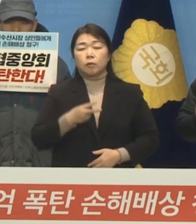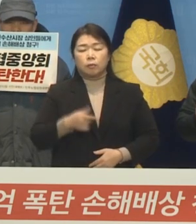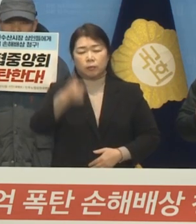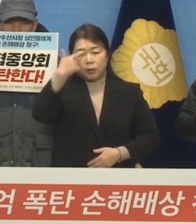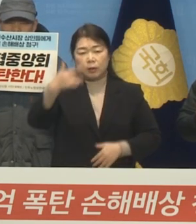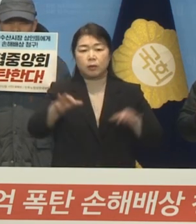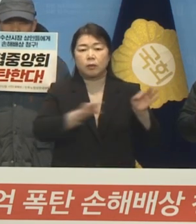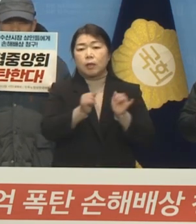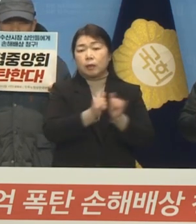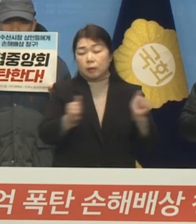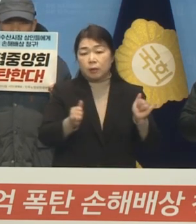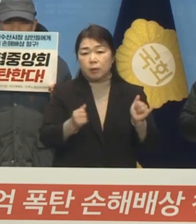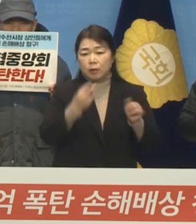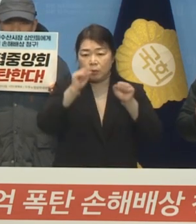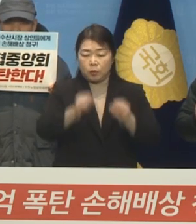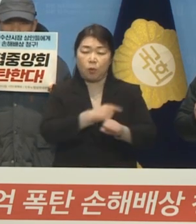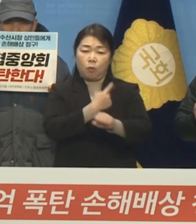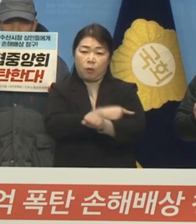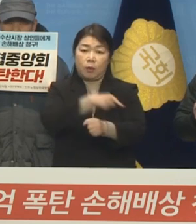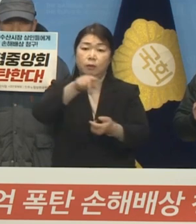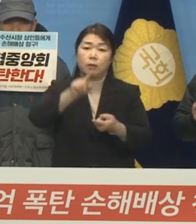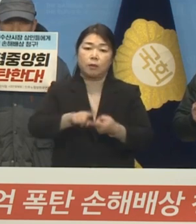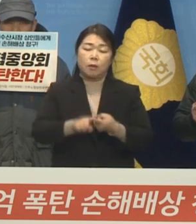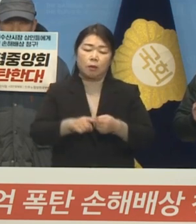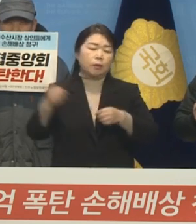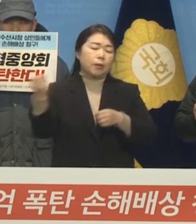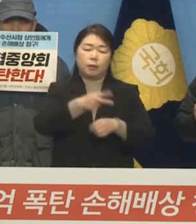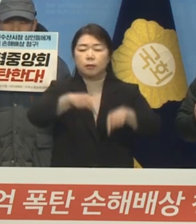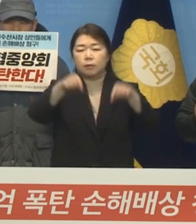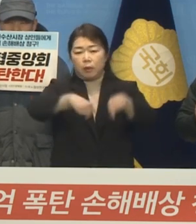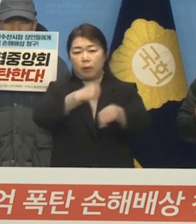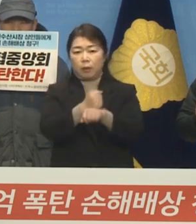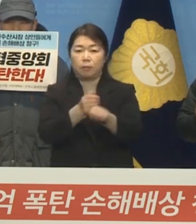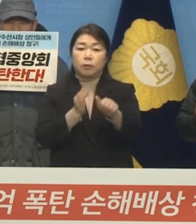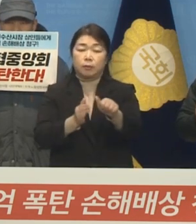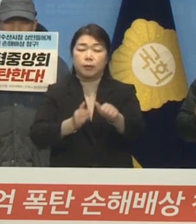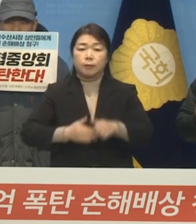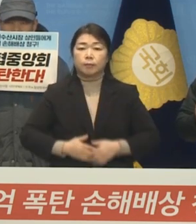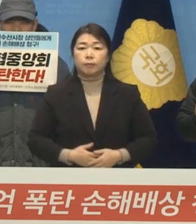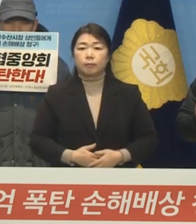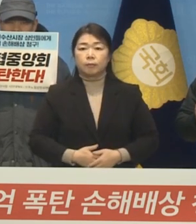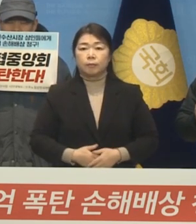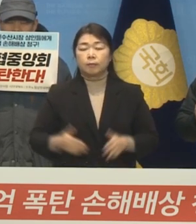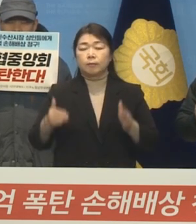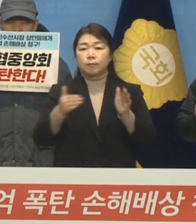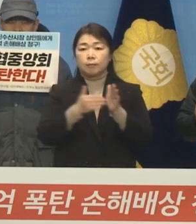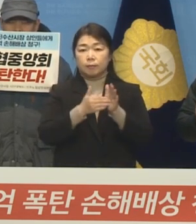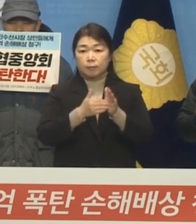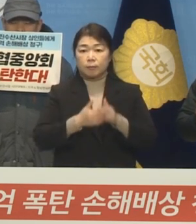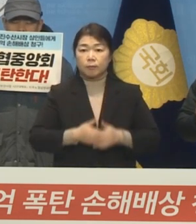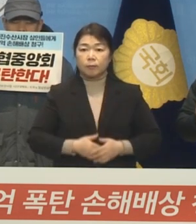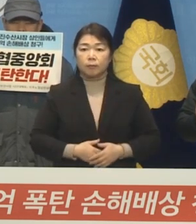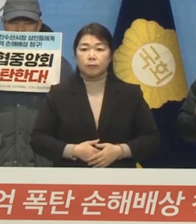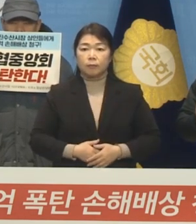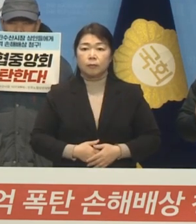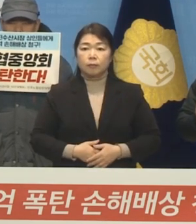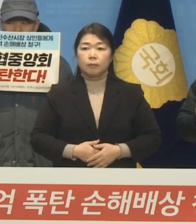구시장 상인들의 생존권에 대해 대화의 길을 마련해 주시기 바랍니다. 감사합니다.